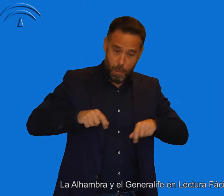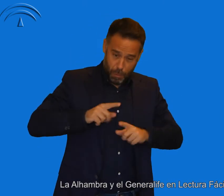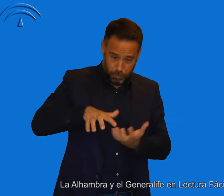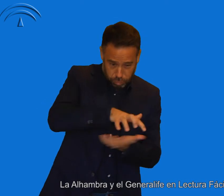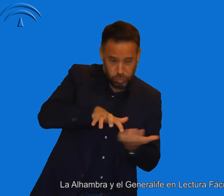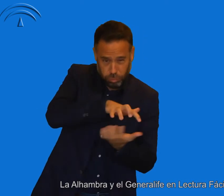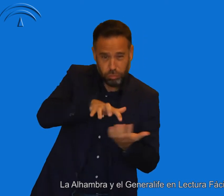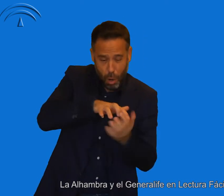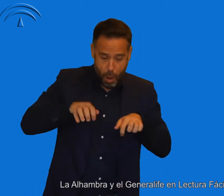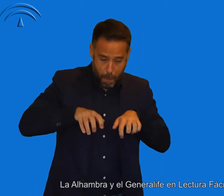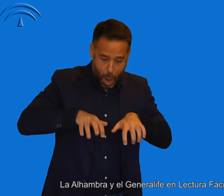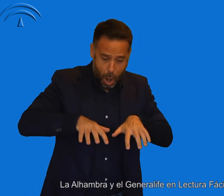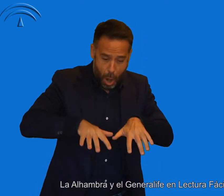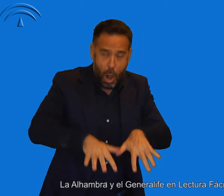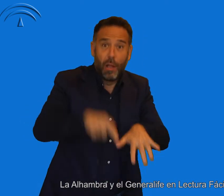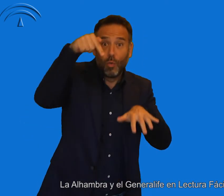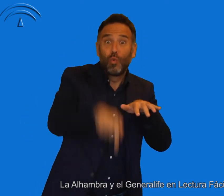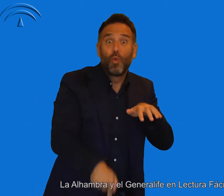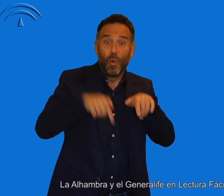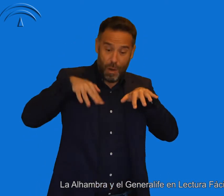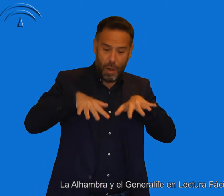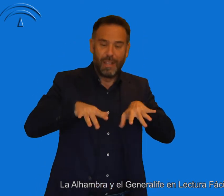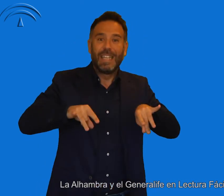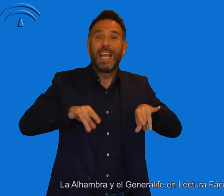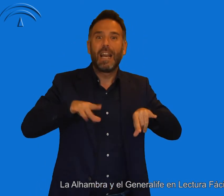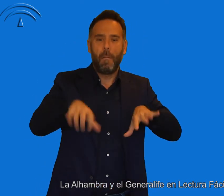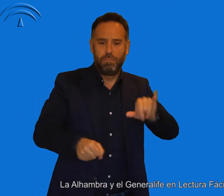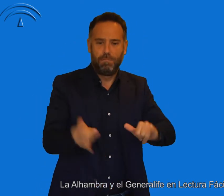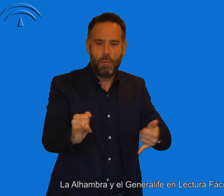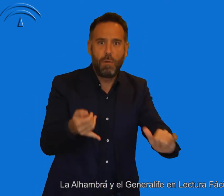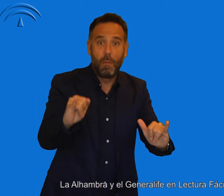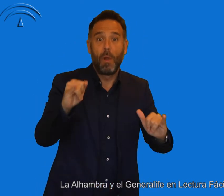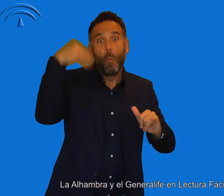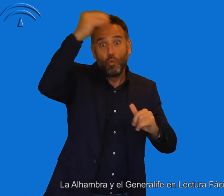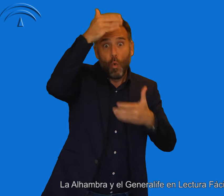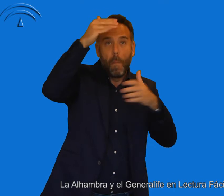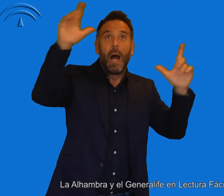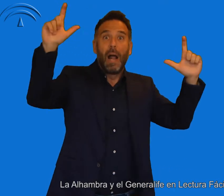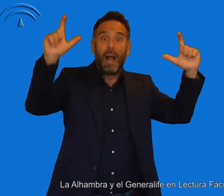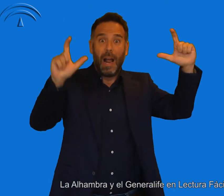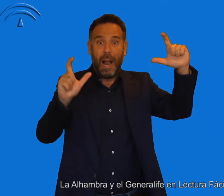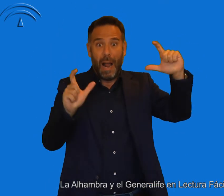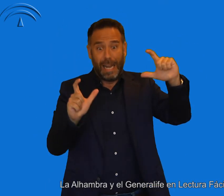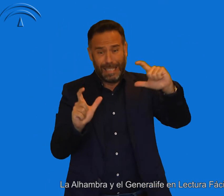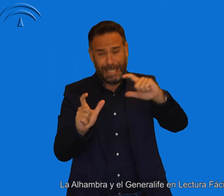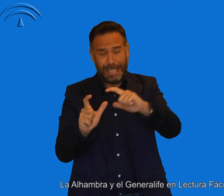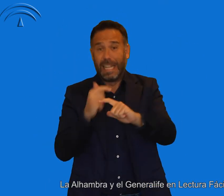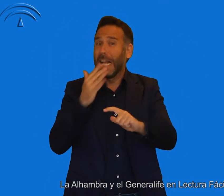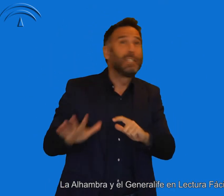avanzaron hacia el sur recuperando muchas tierras. Así, los musulmanes poco a poco fueron perdiendo